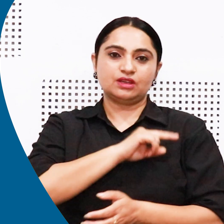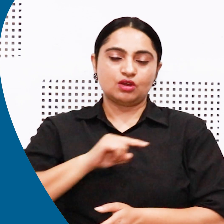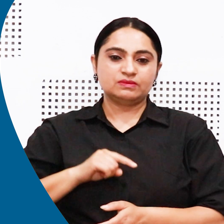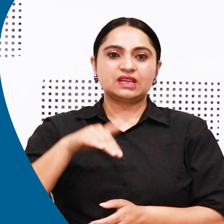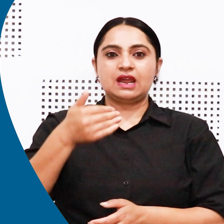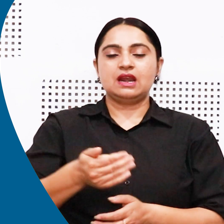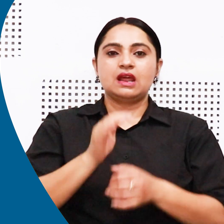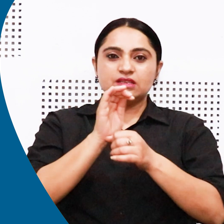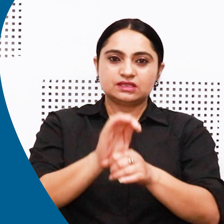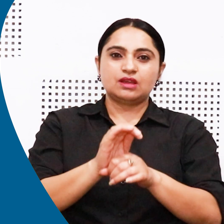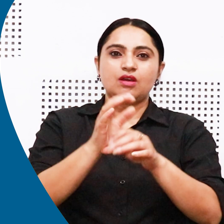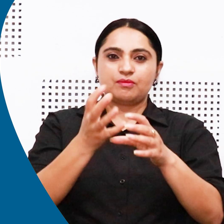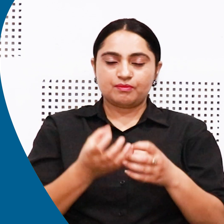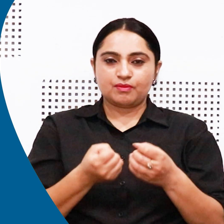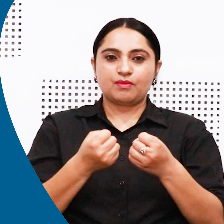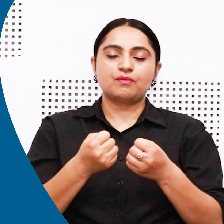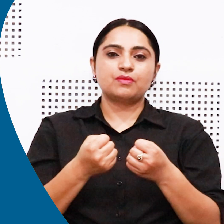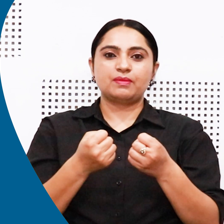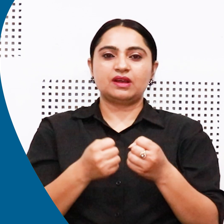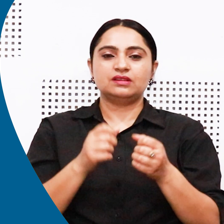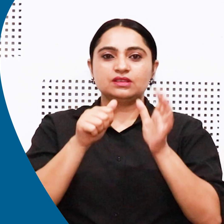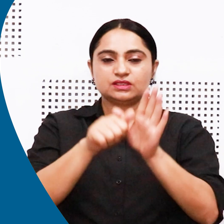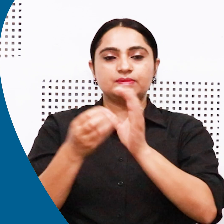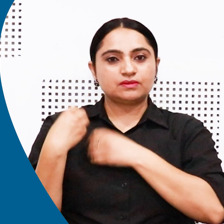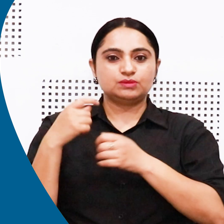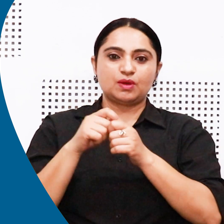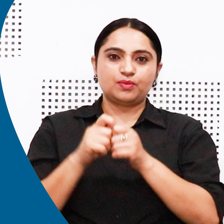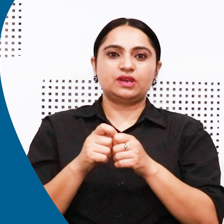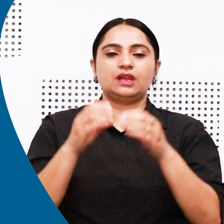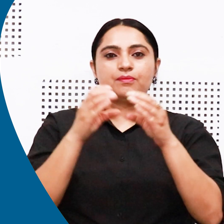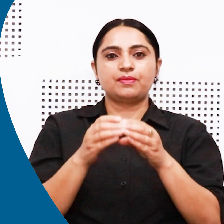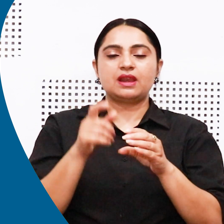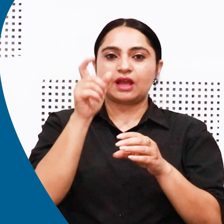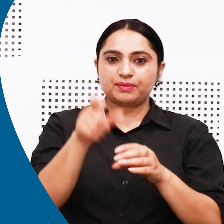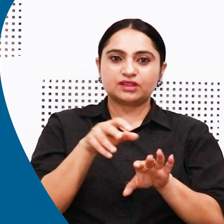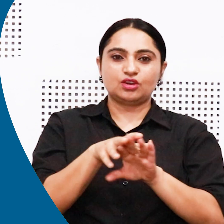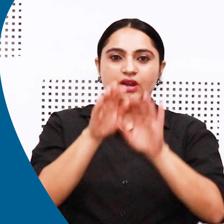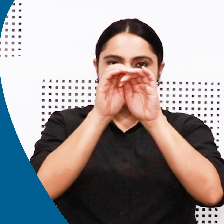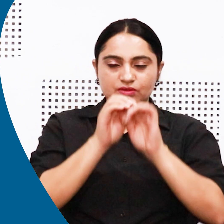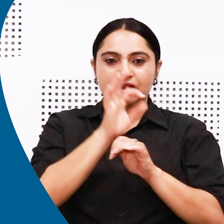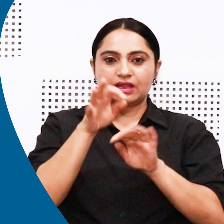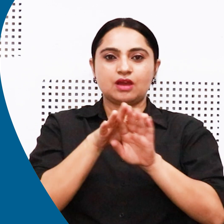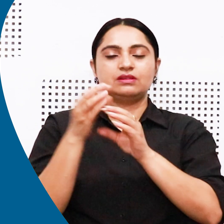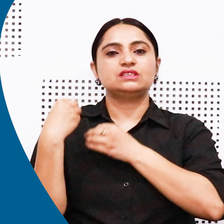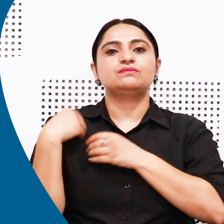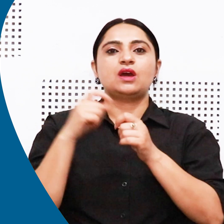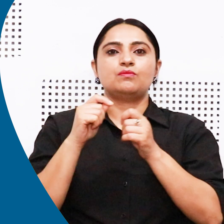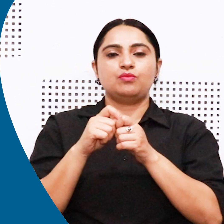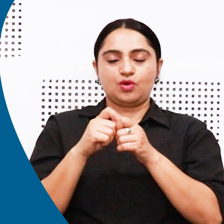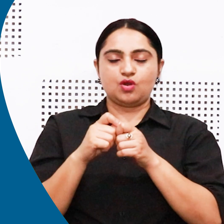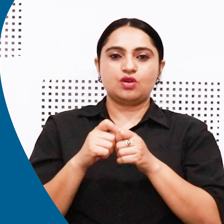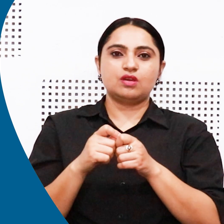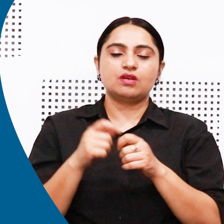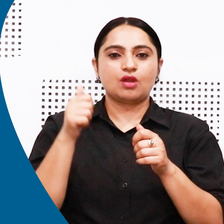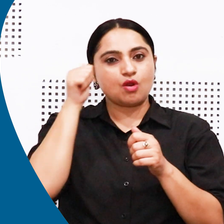कर्मचारीलाई सेवाग्राहीप्रति उत्तरदायी बनाउने र पालिकावासी तथा सरोकारवाला निकायलाई पनि जिम्मेवार बन्न दायित्वबोध